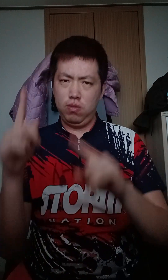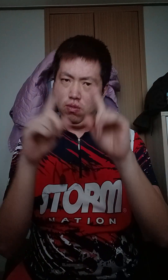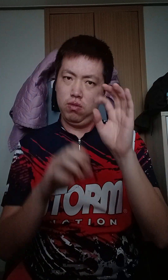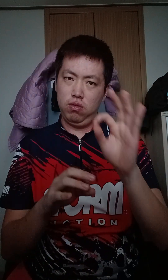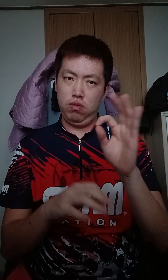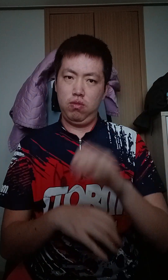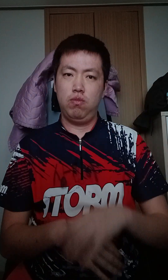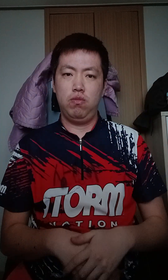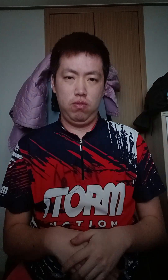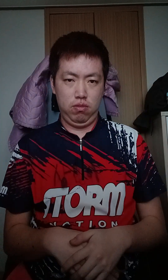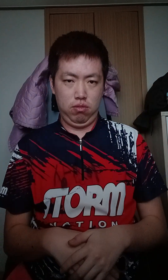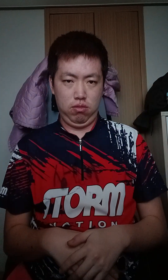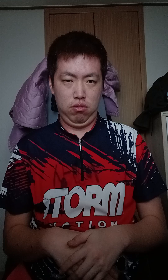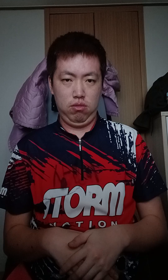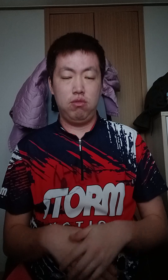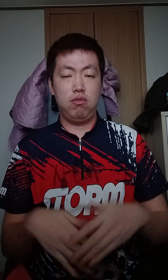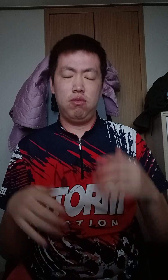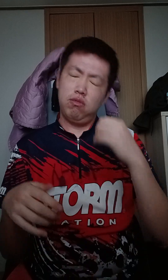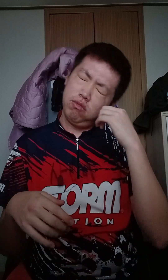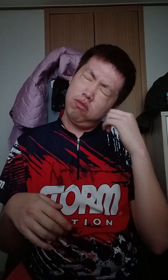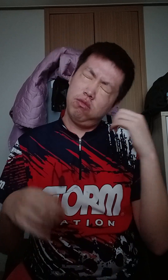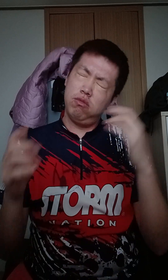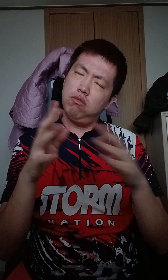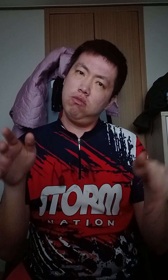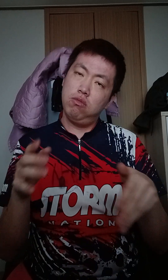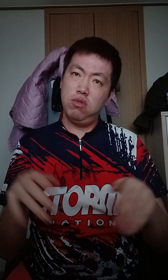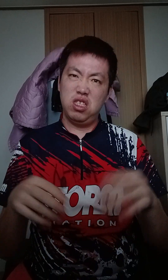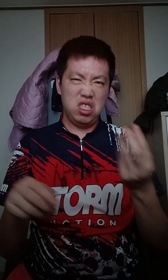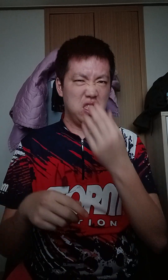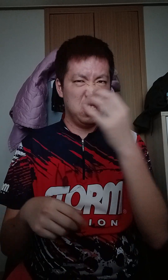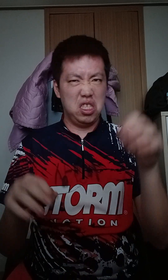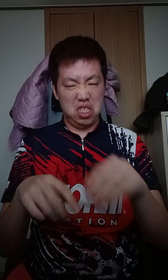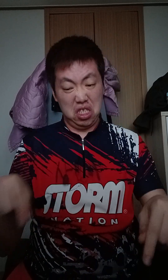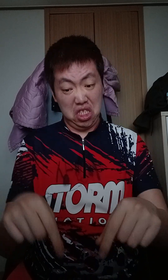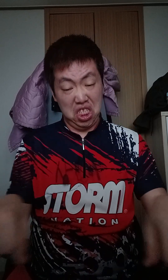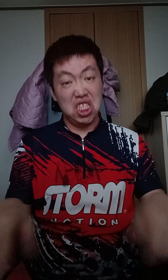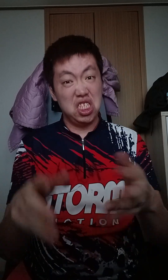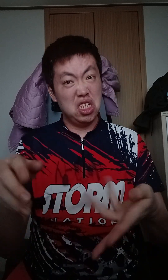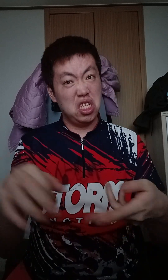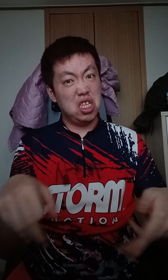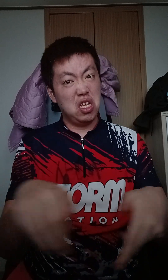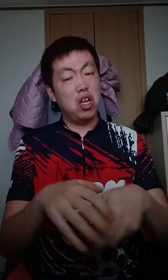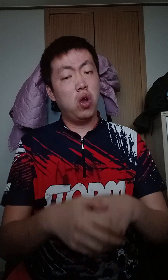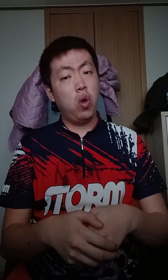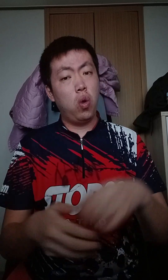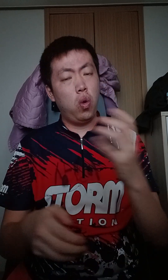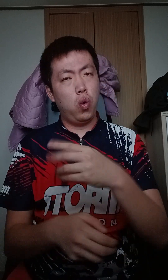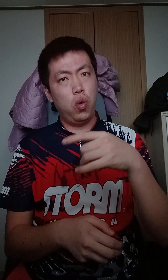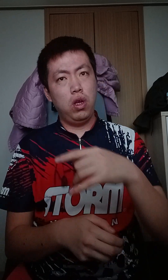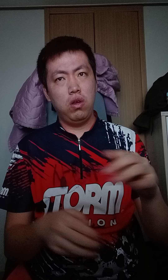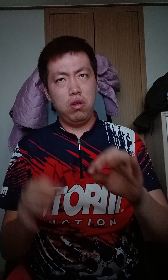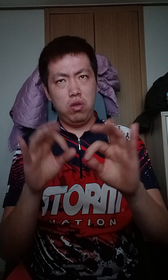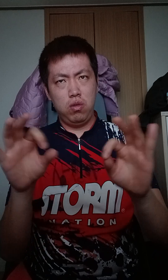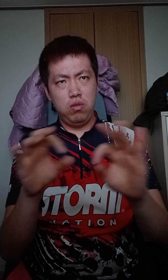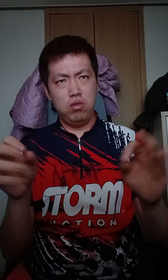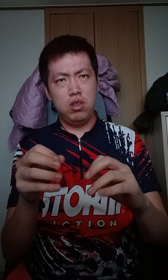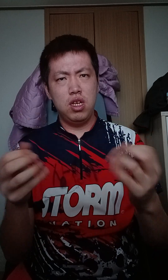포착됐습니다. 잠을 자는 파넬방엔 찌든 때가 잔뜩 끼어 있고 일부 거주 장애인의 손톱 무좀은 제대로 치료를